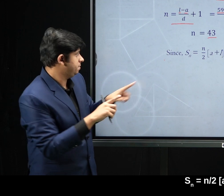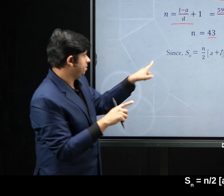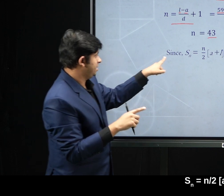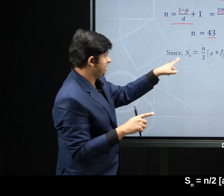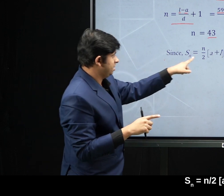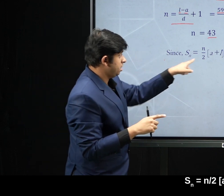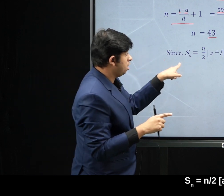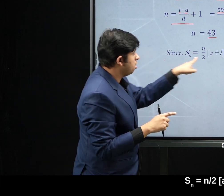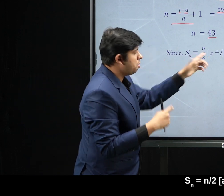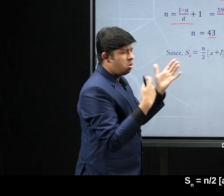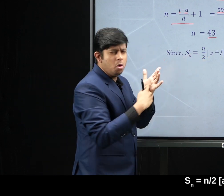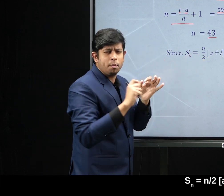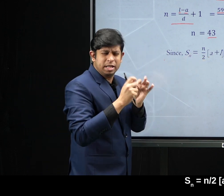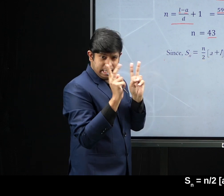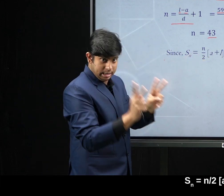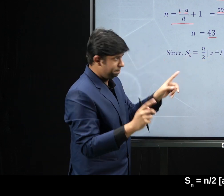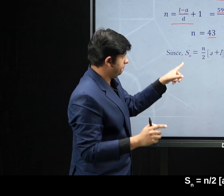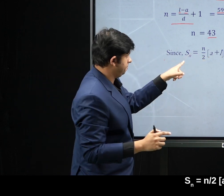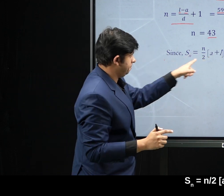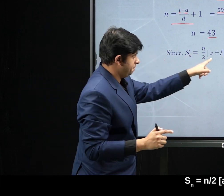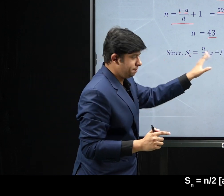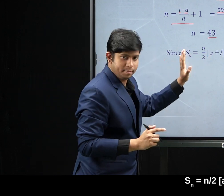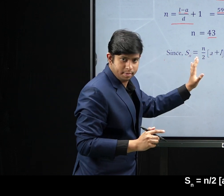Sn is equal to n by 2 ఇంటూ a ప్లస్ 1.